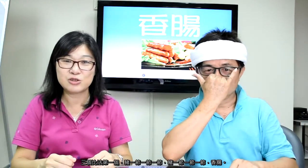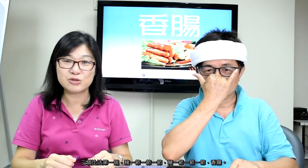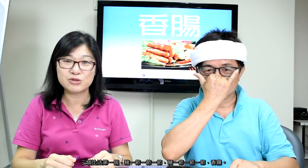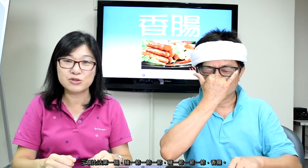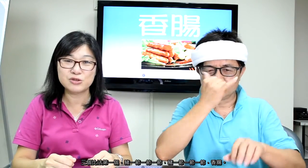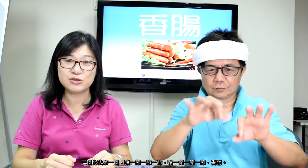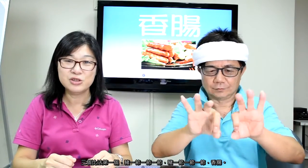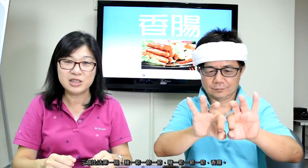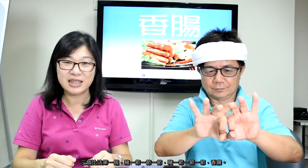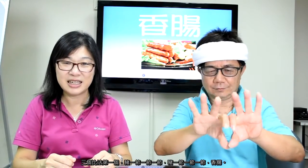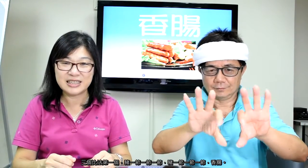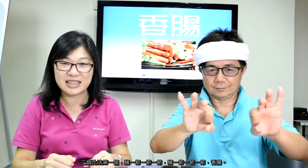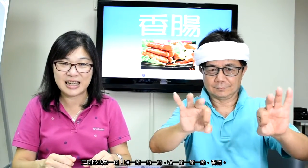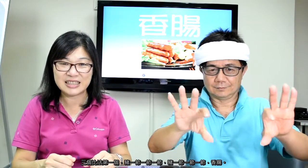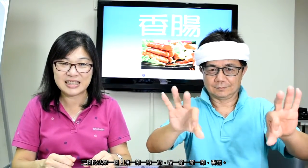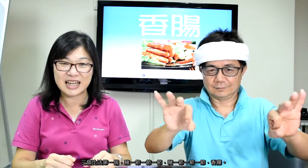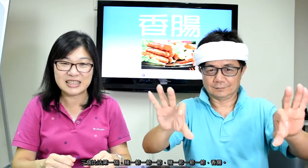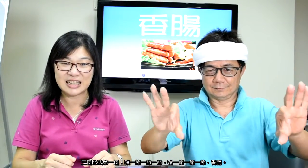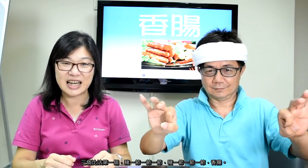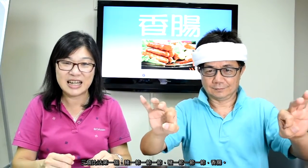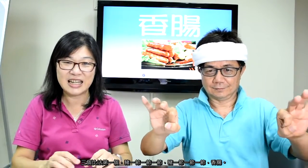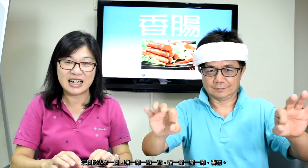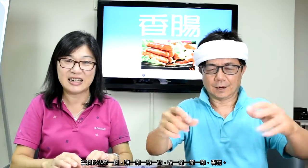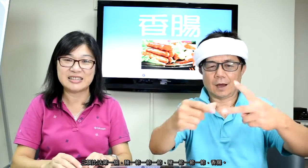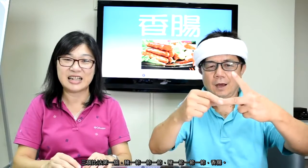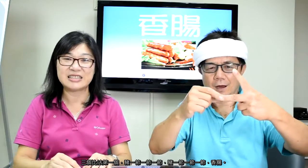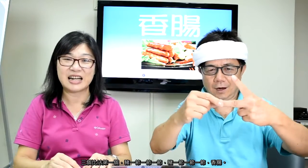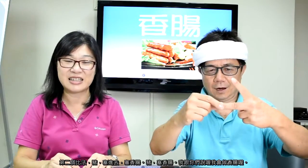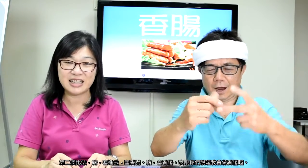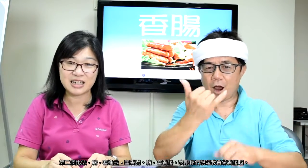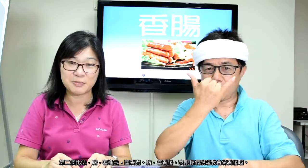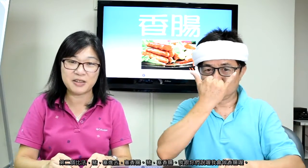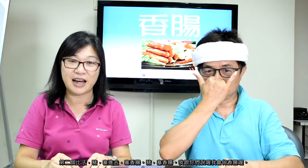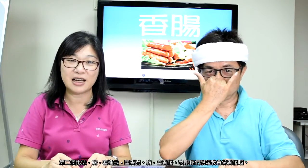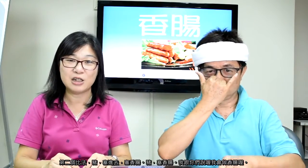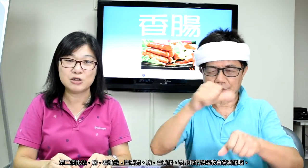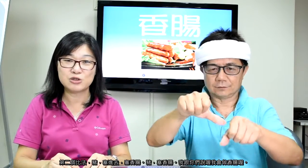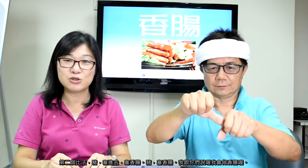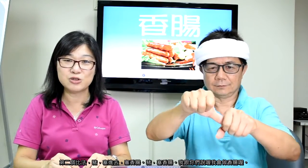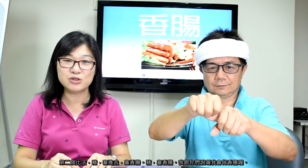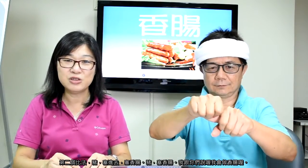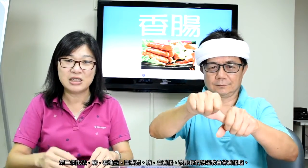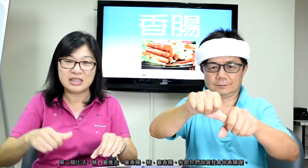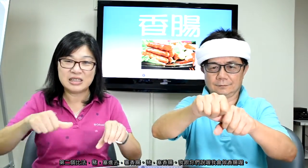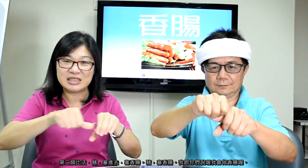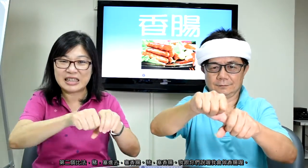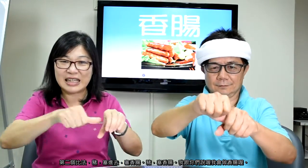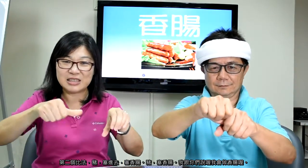猪，一节一节一节。香肠，第二个笔法，猪塞进